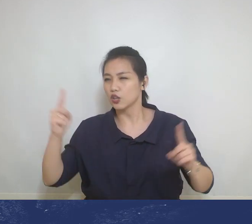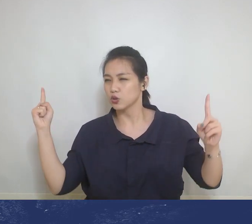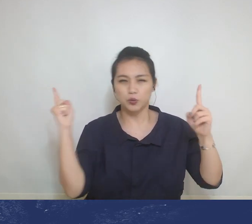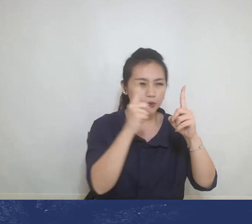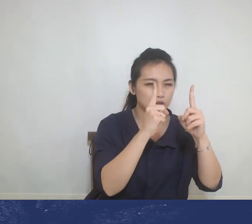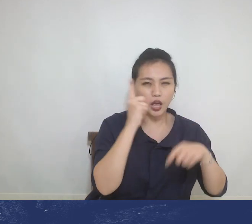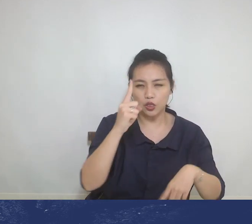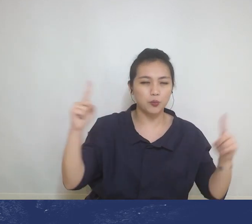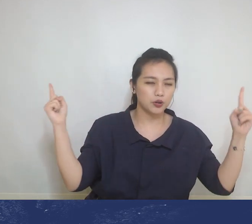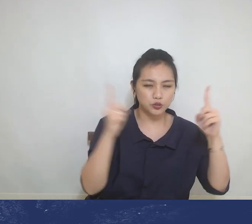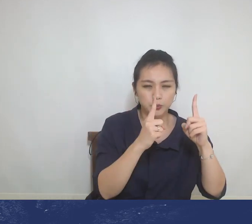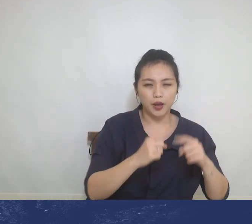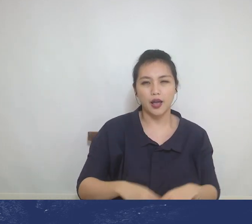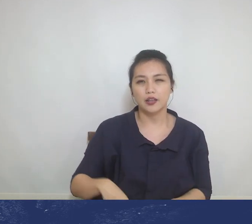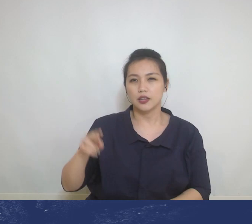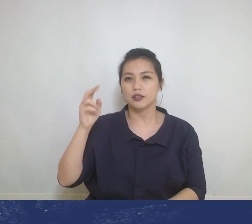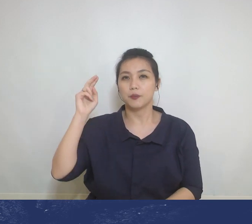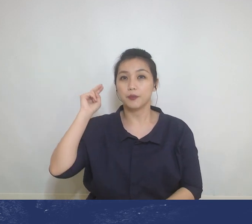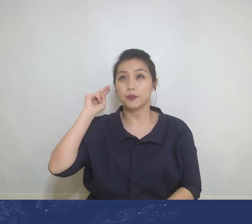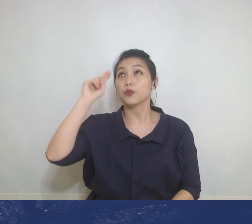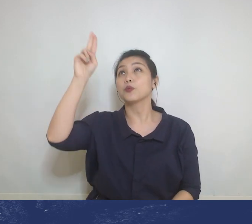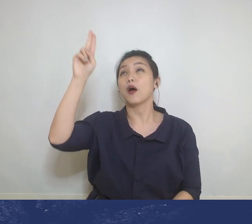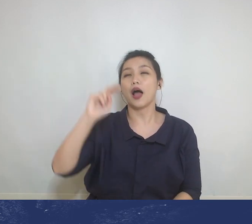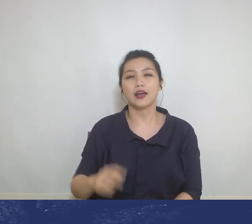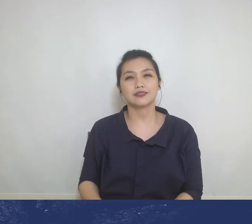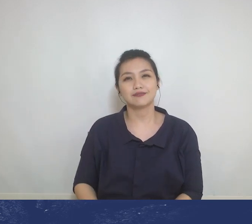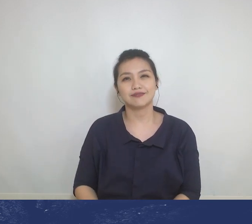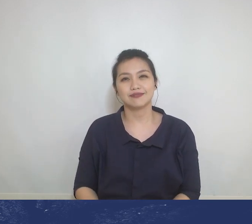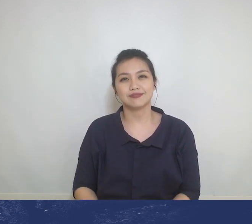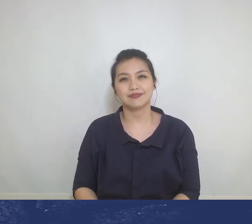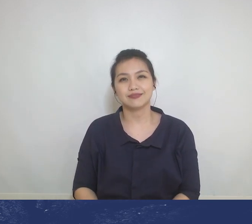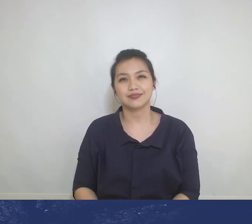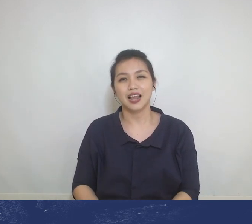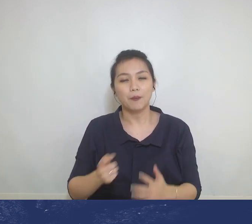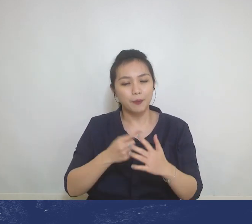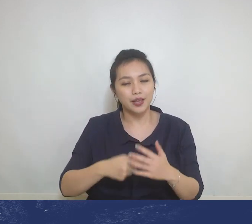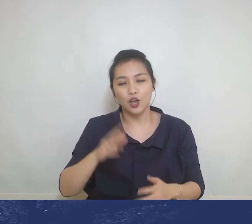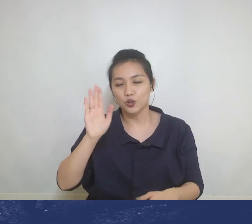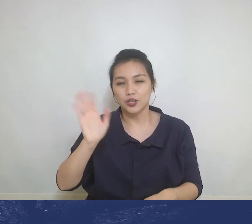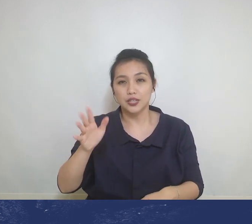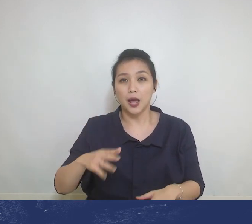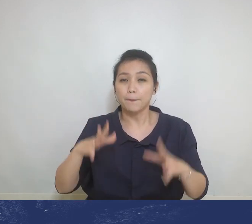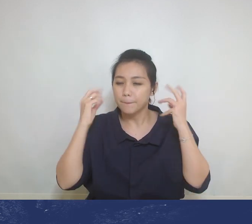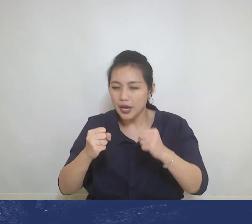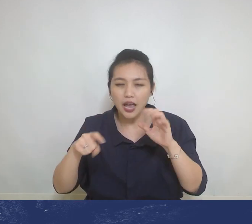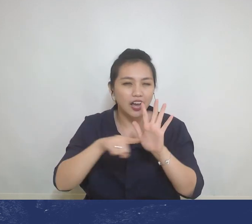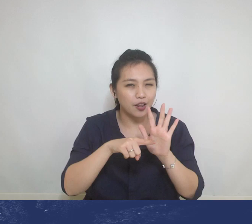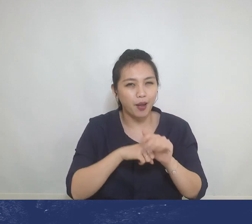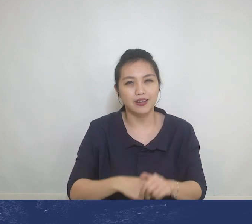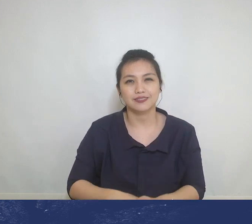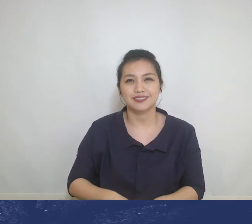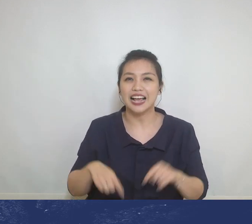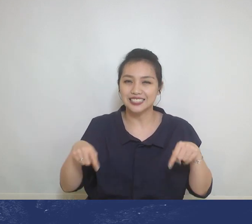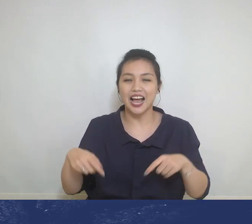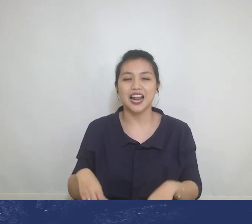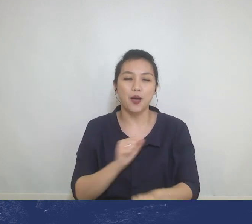satu perjumpaan malam hari ini mereka bertemu dengan Tuhannya. Dan mereka memilih untuk tidak memegangi terpelecoknya. Dan mereka